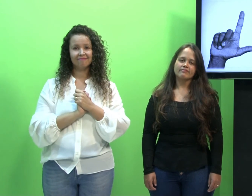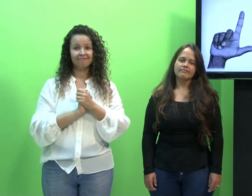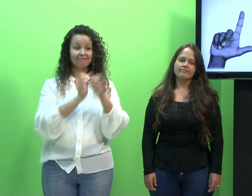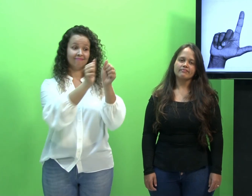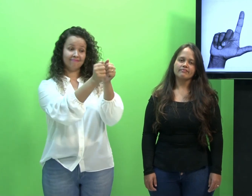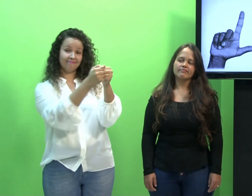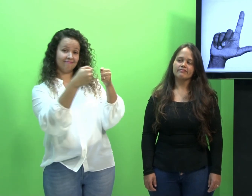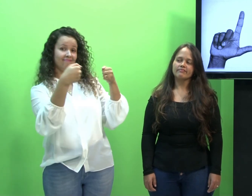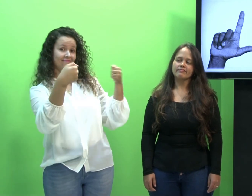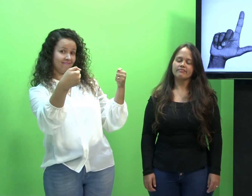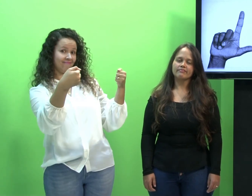abrir,